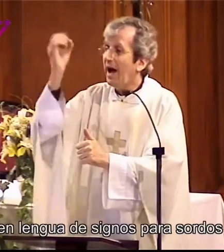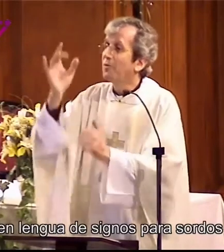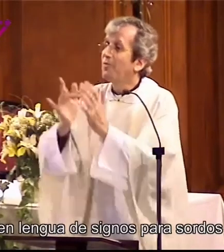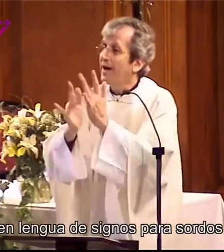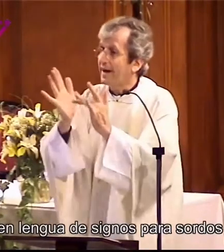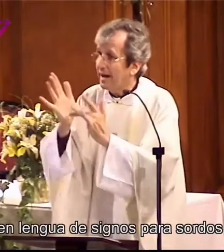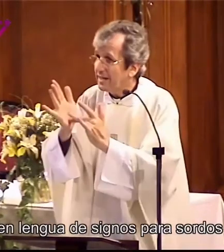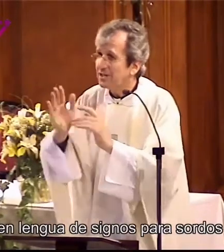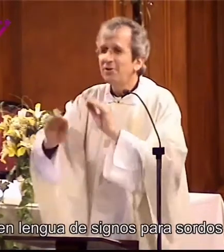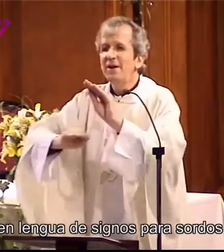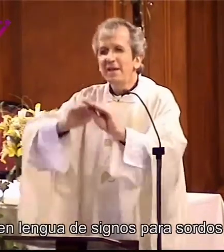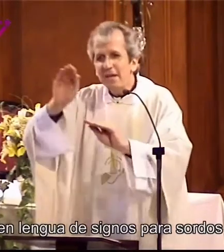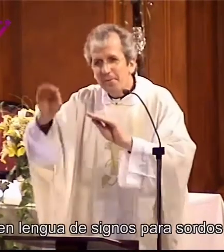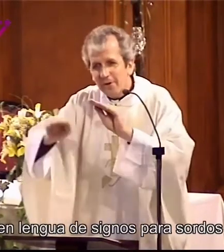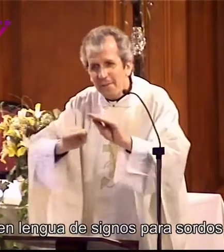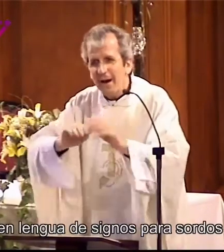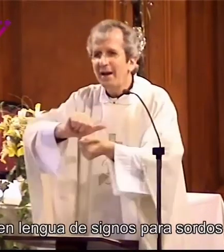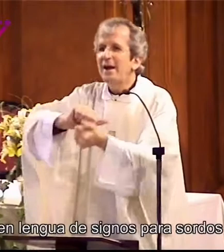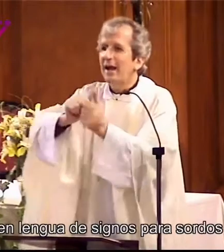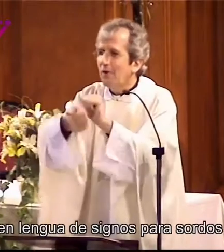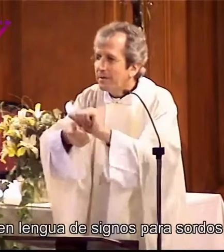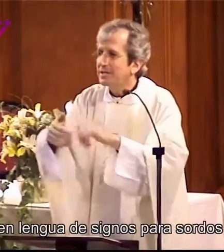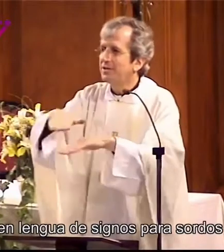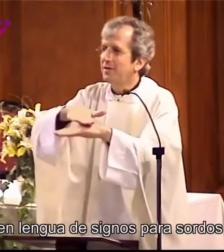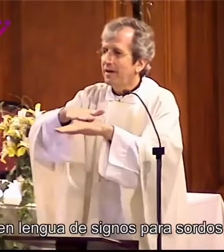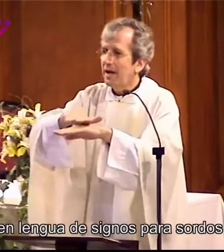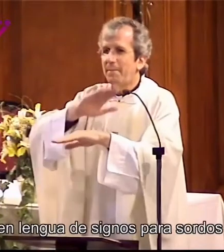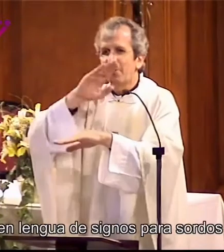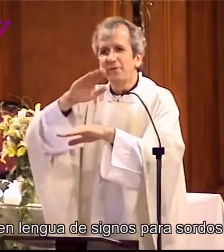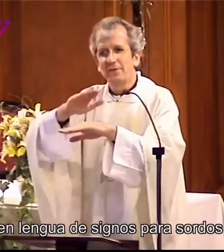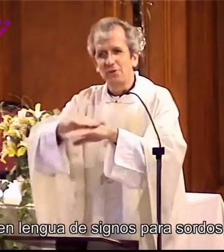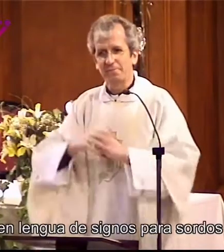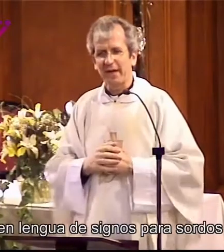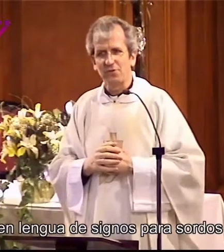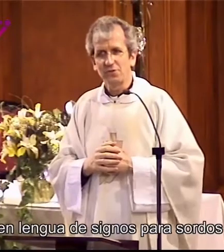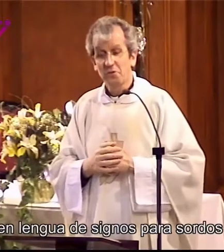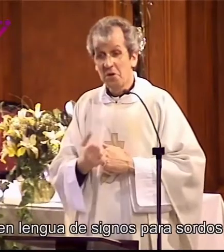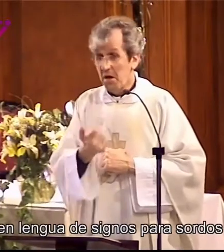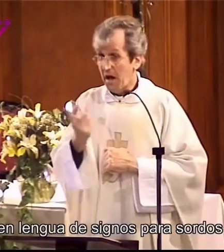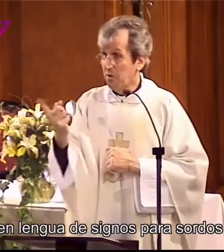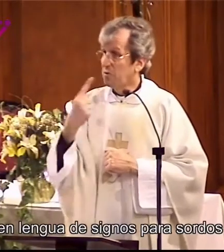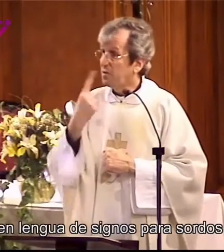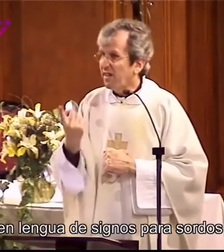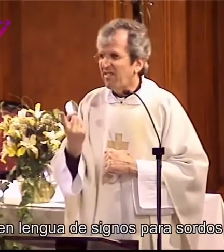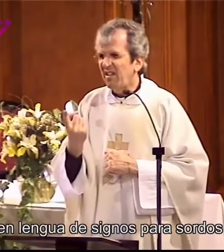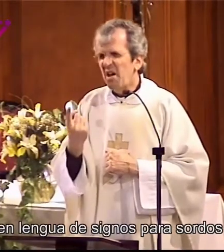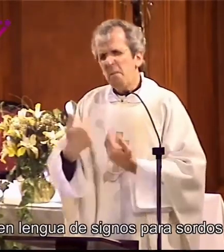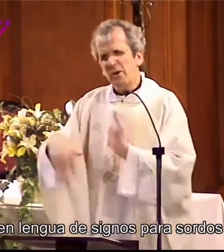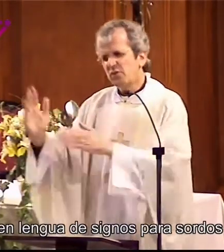anunciar a Cristo y proclamar la conversión, el perdón de los pecados. Alguno podría decir, pero esto no